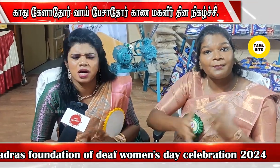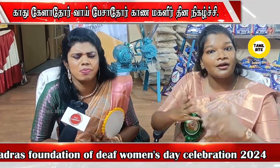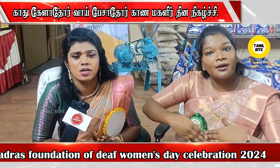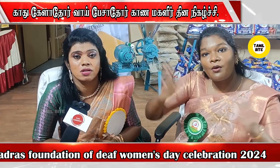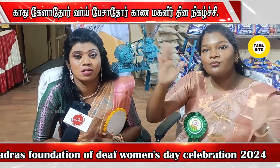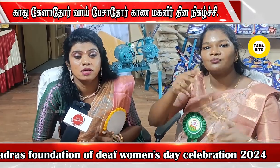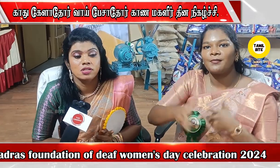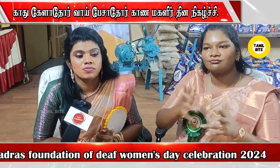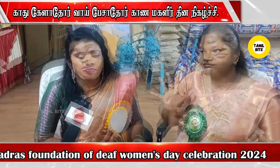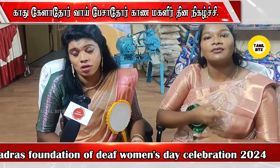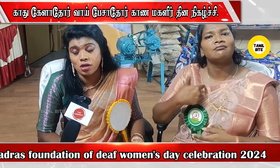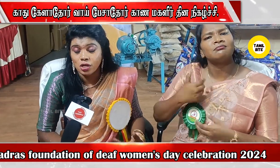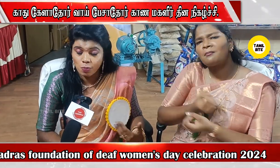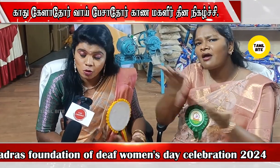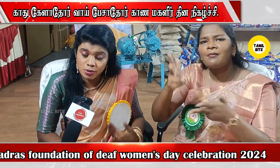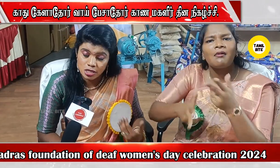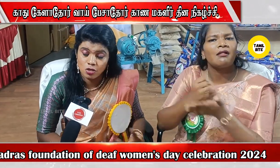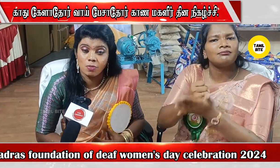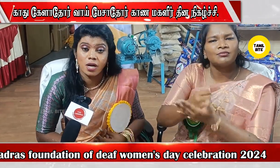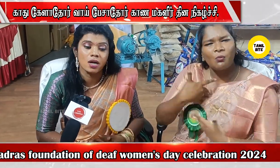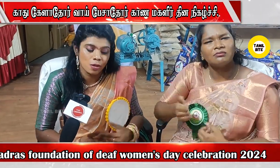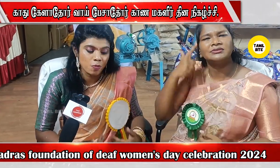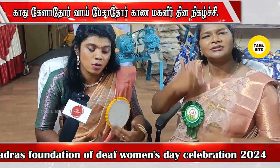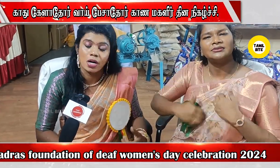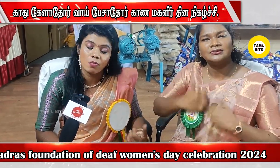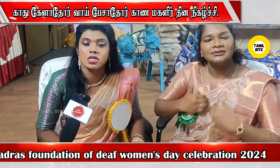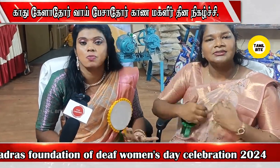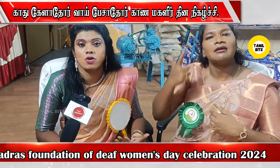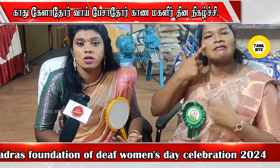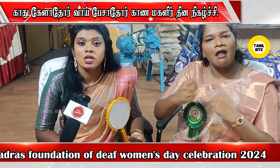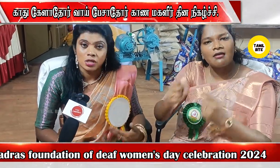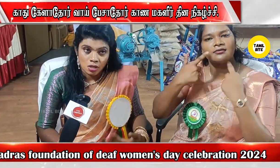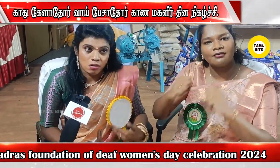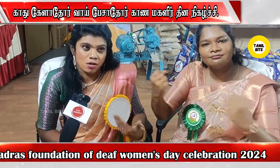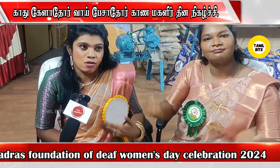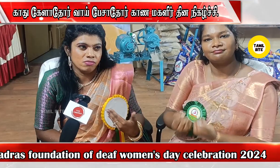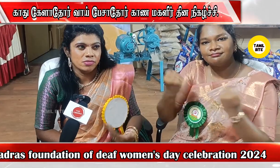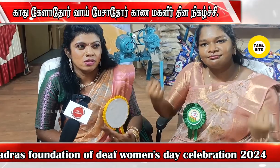api ada. Nana, apa pun nanti tu, panah ada program, nala banyak tu pun orang.